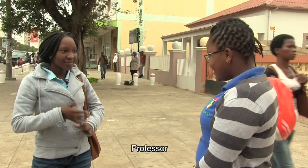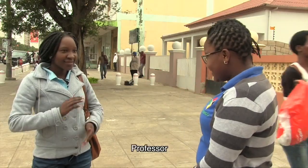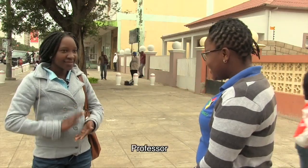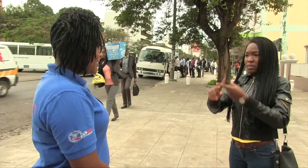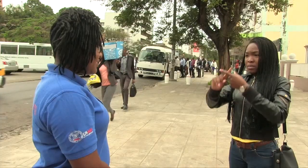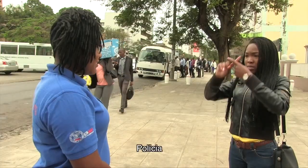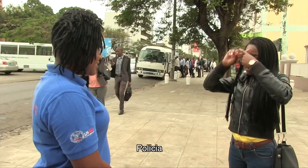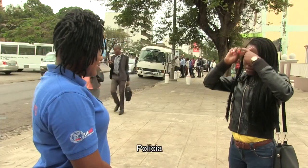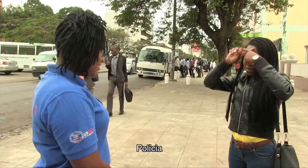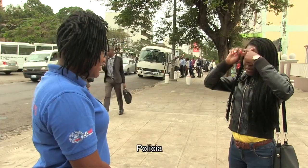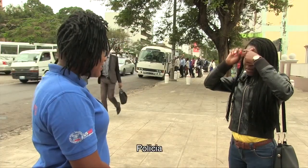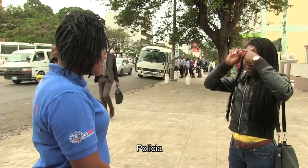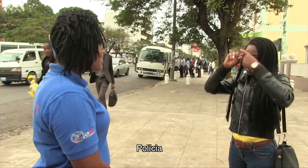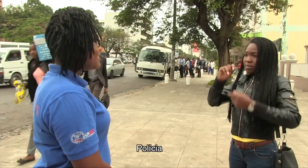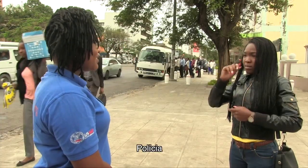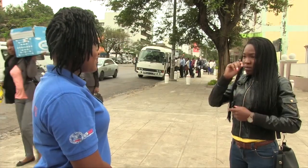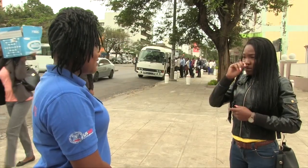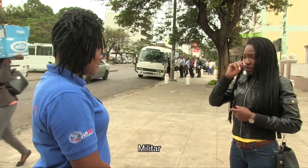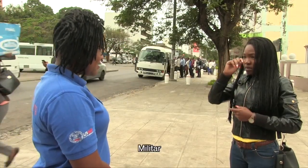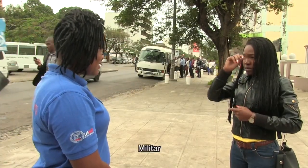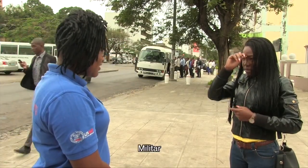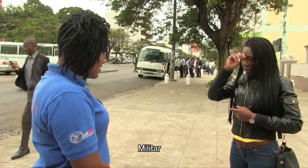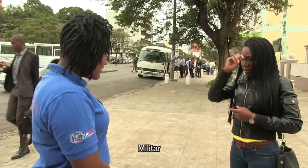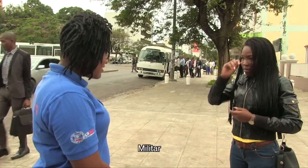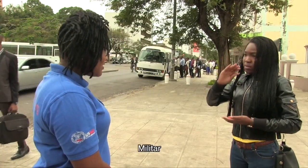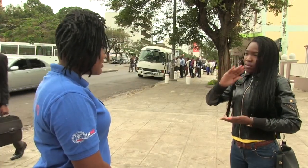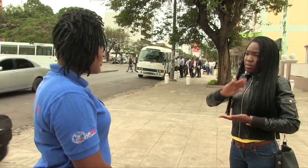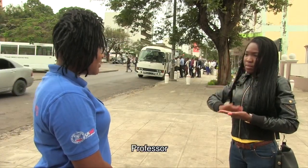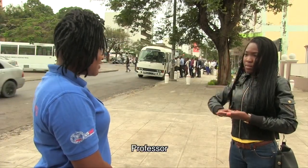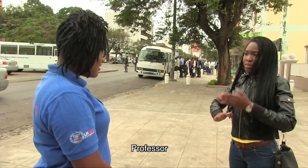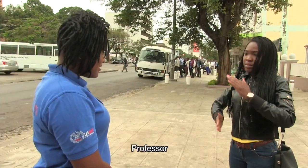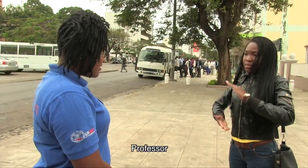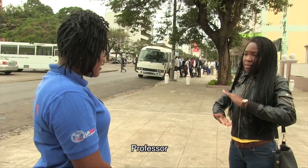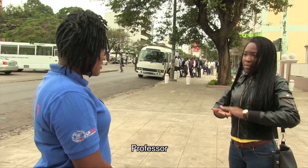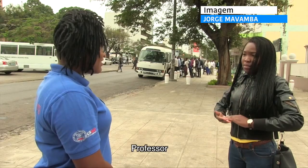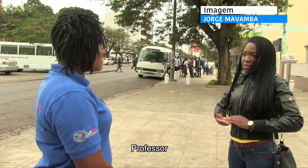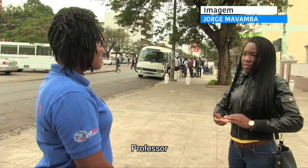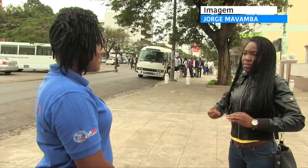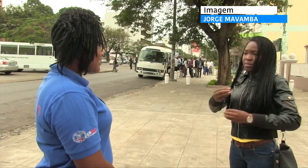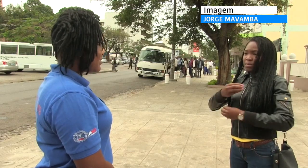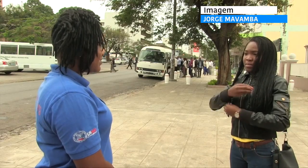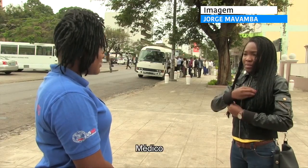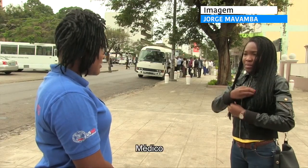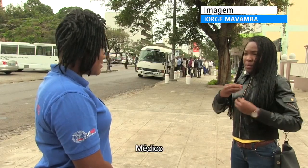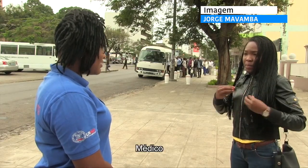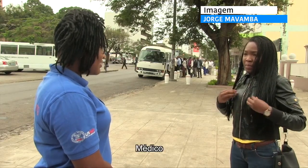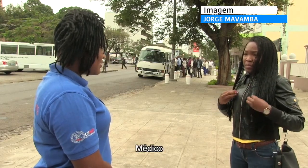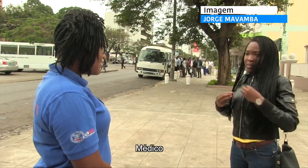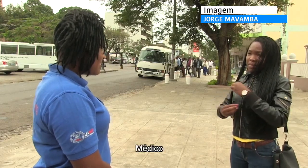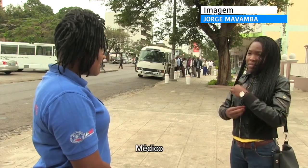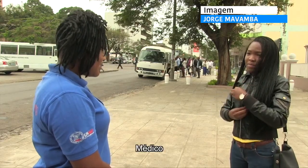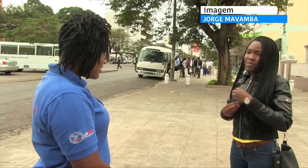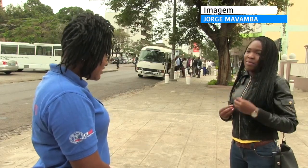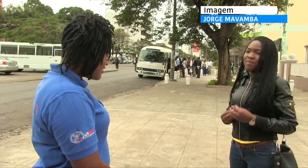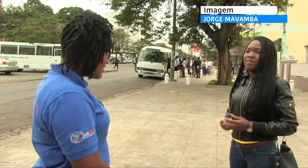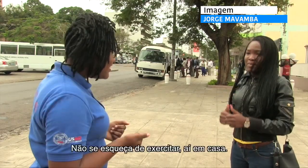Professor Polícia Militar Professor Médico